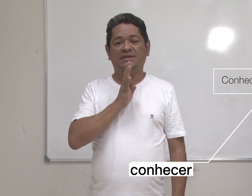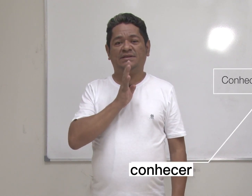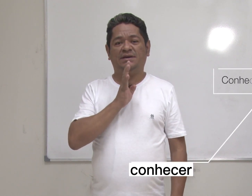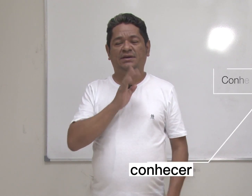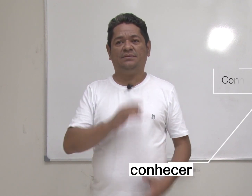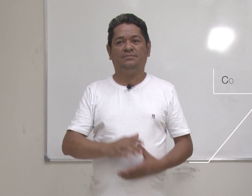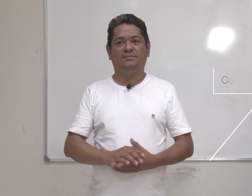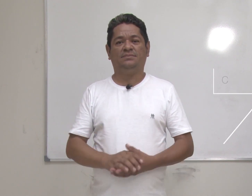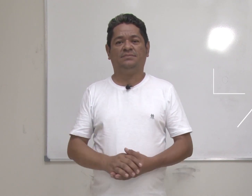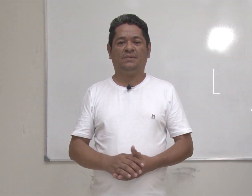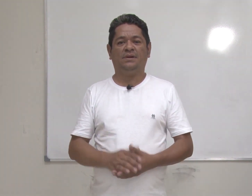conhecer,